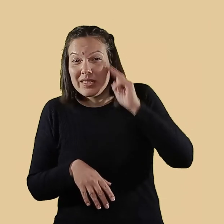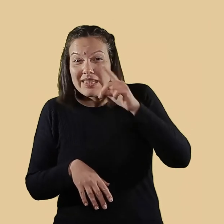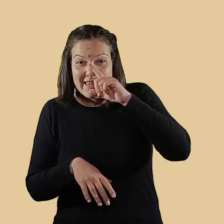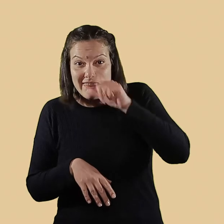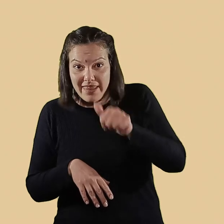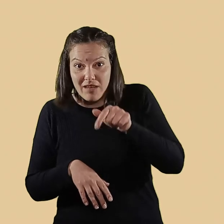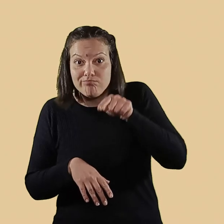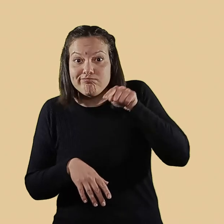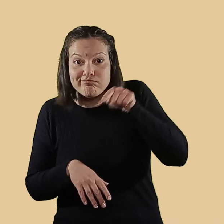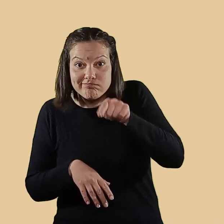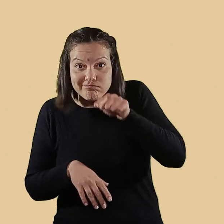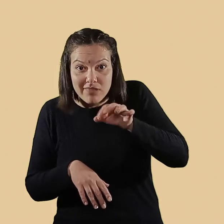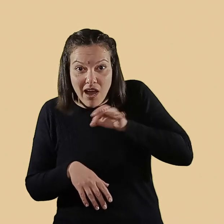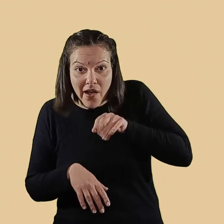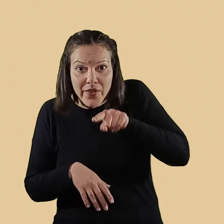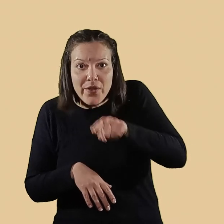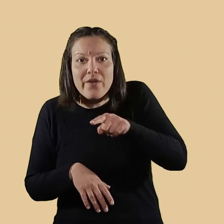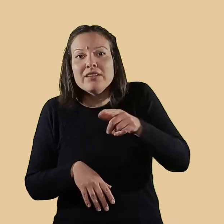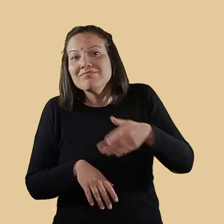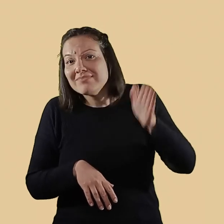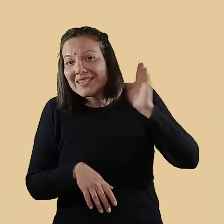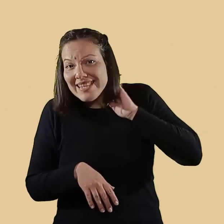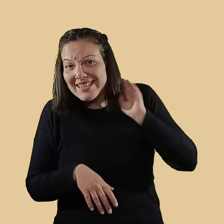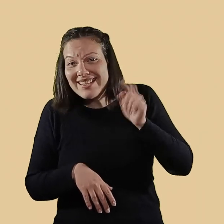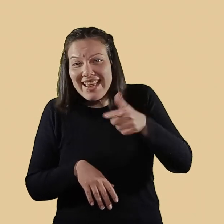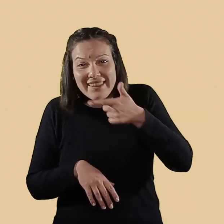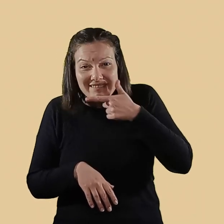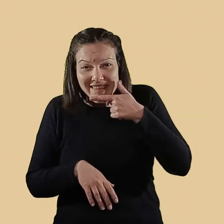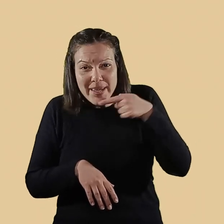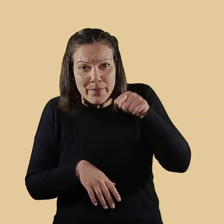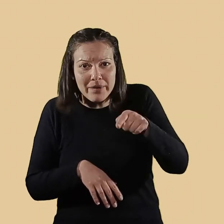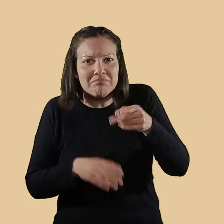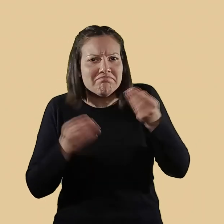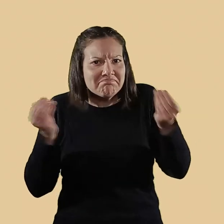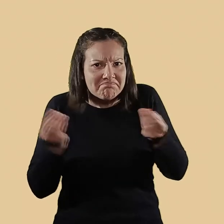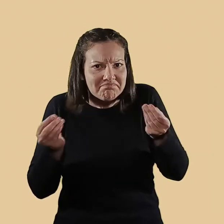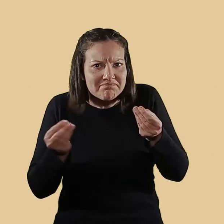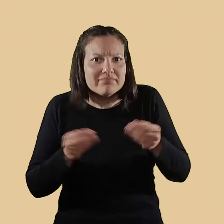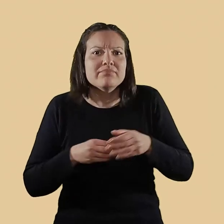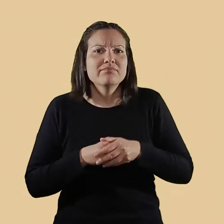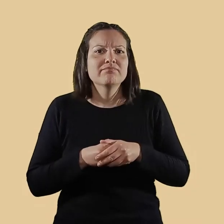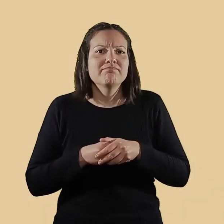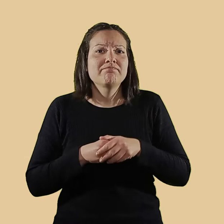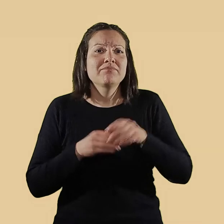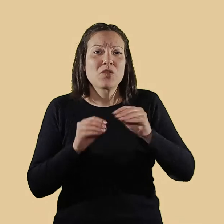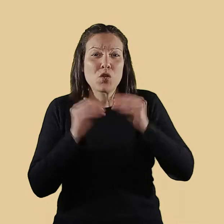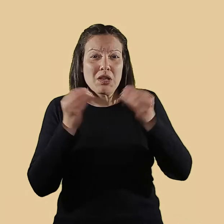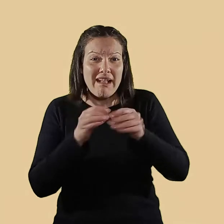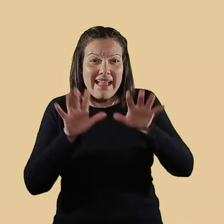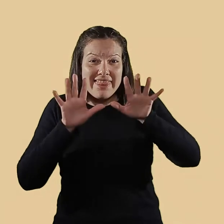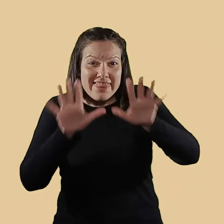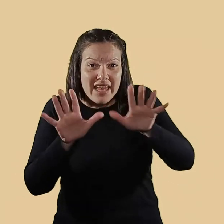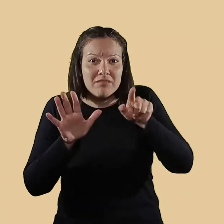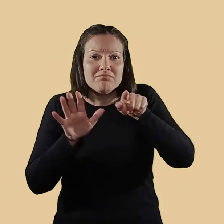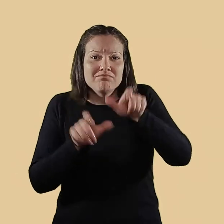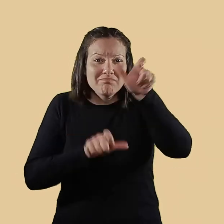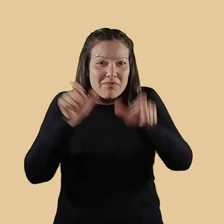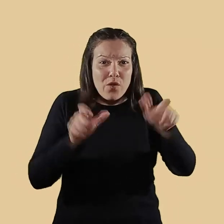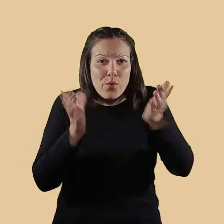1976, el 16 de septiembre de ese mismo año, 10 estudiantes secundarios de la ciudad de La